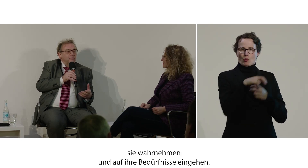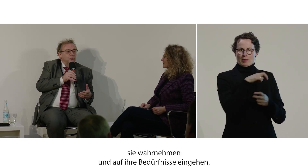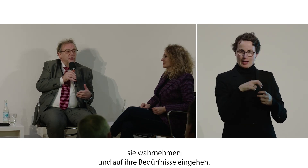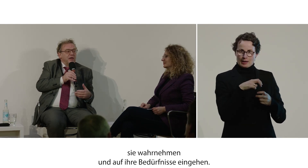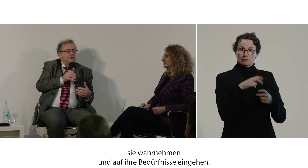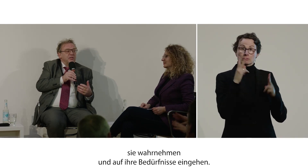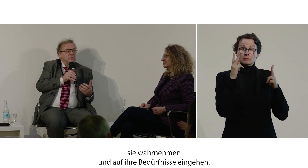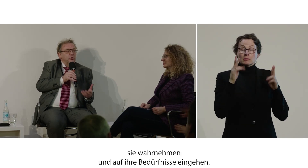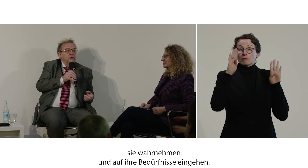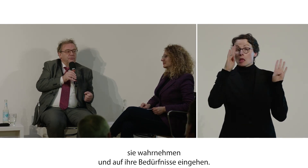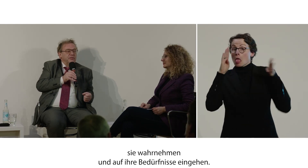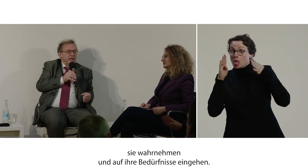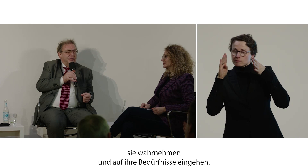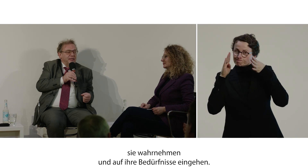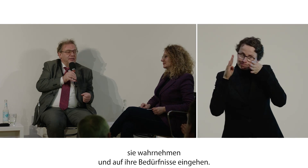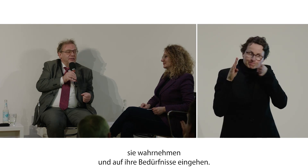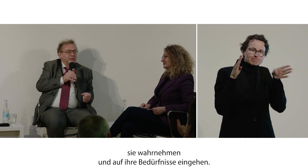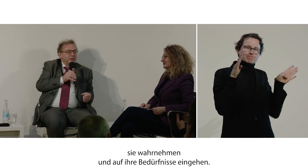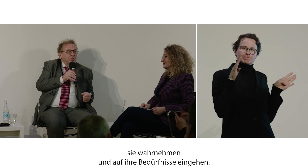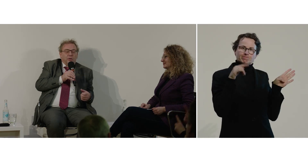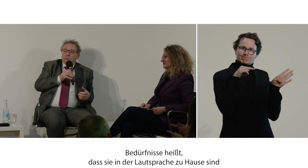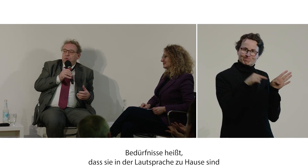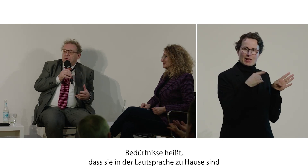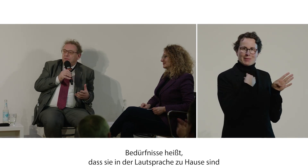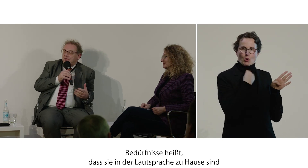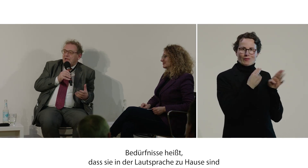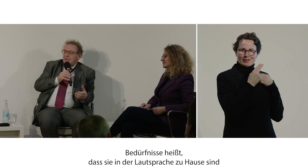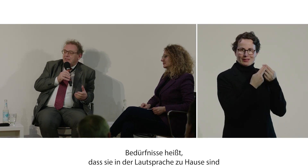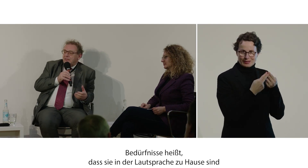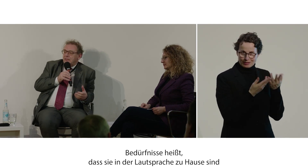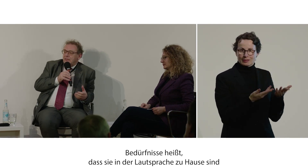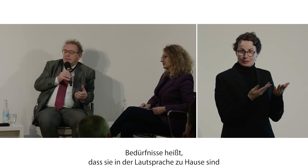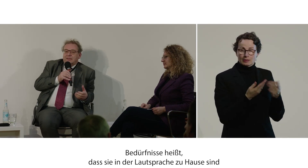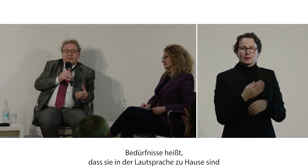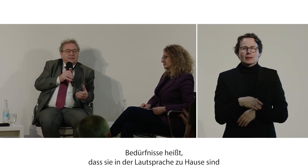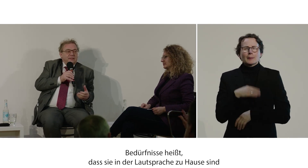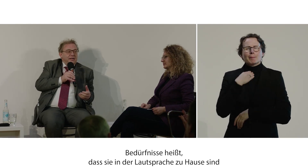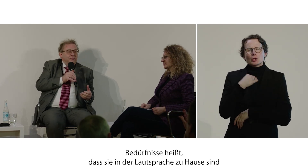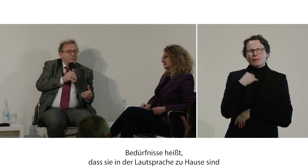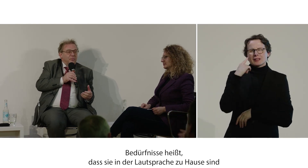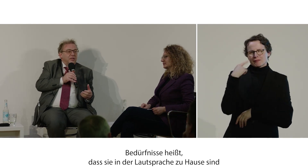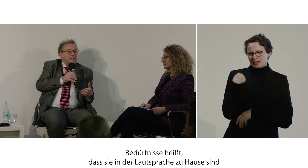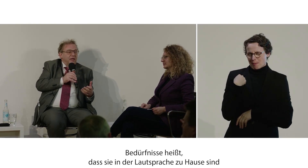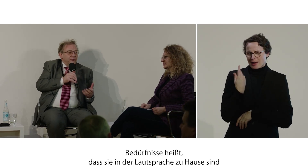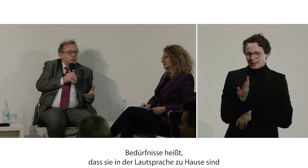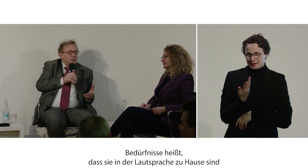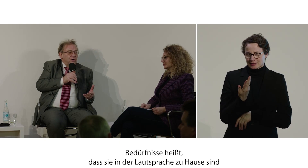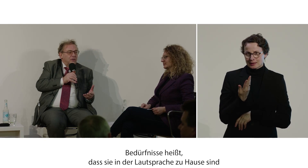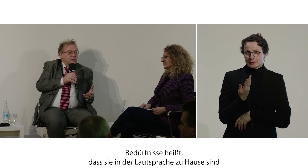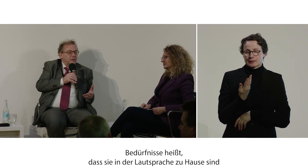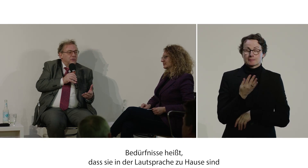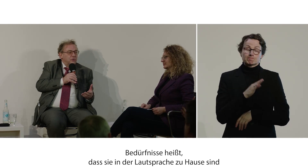wahrnehmen und auf Ihre Bedürfnisse eingehen. Bedürfnisse heißt, dass Sie eben in der